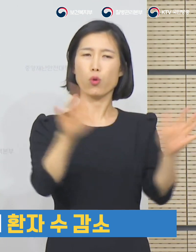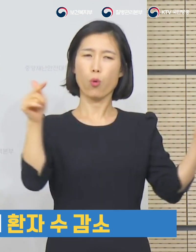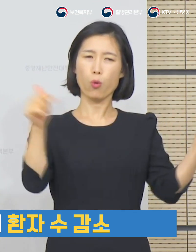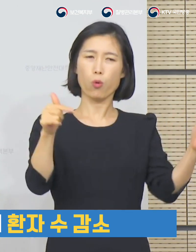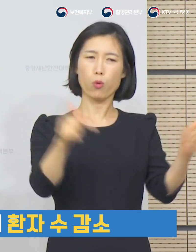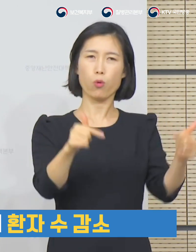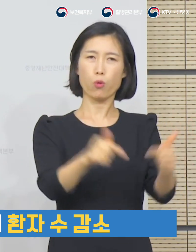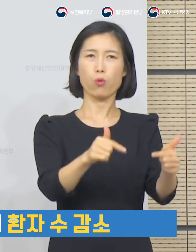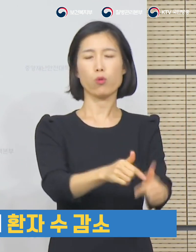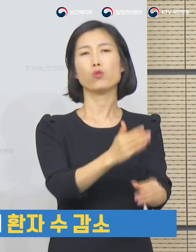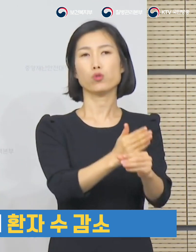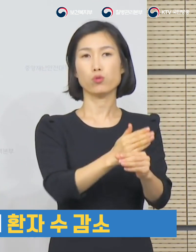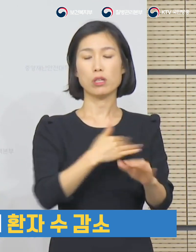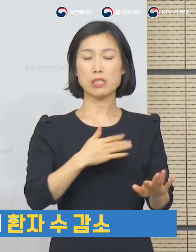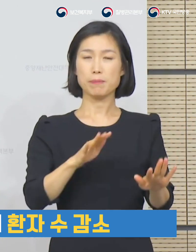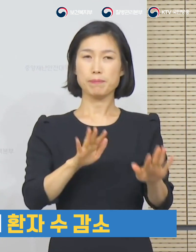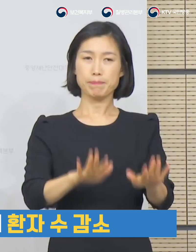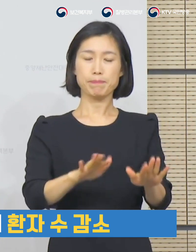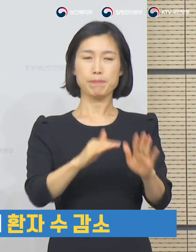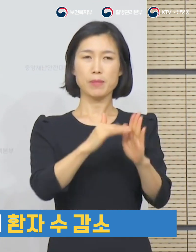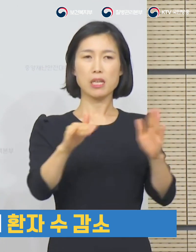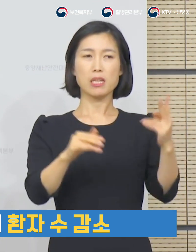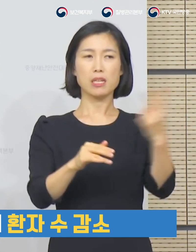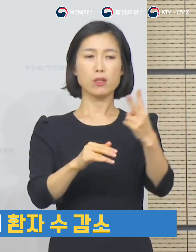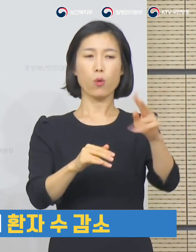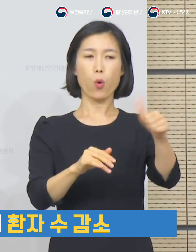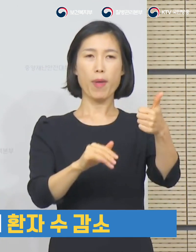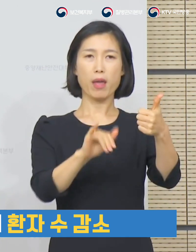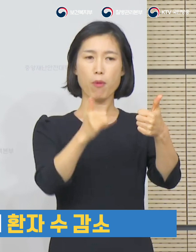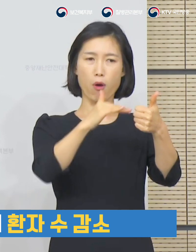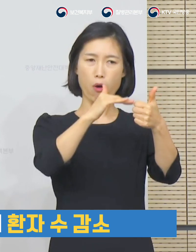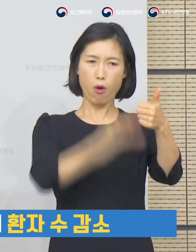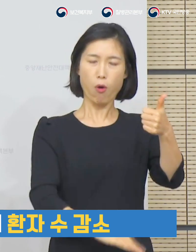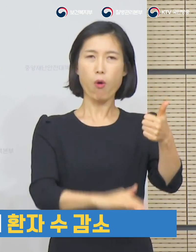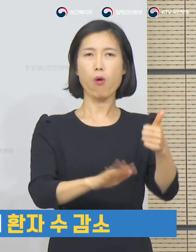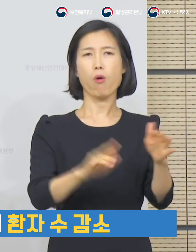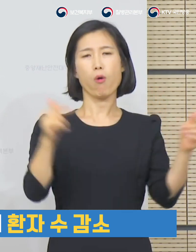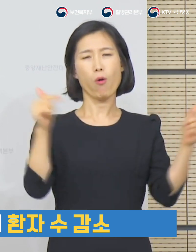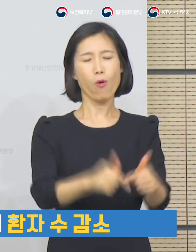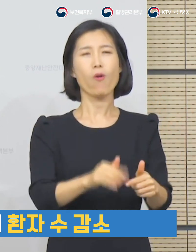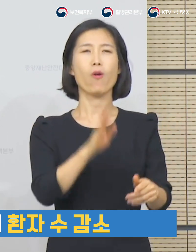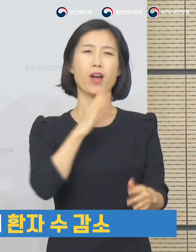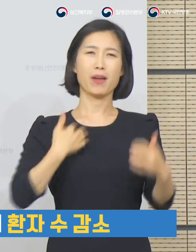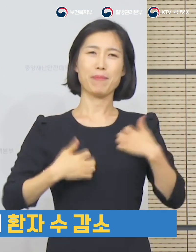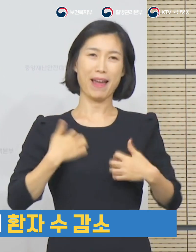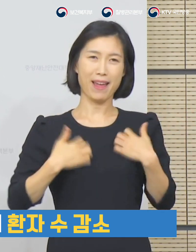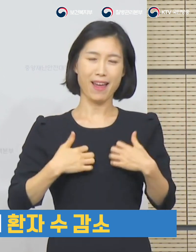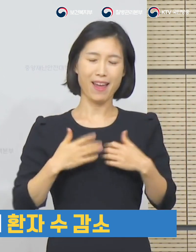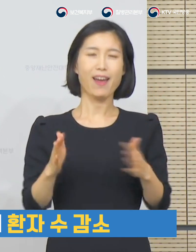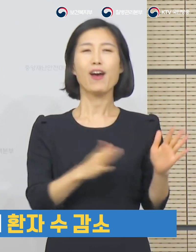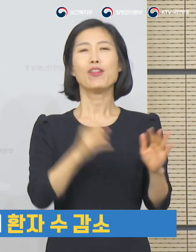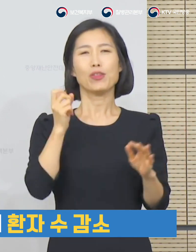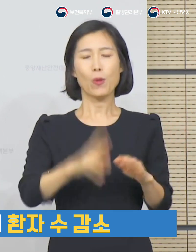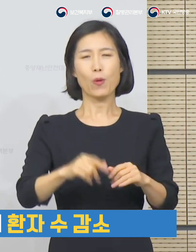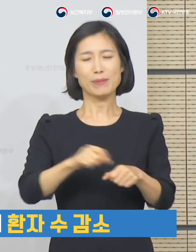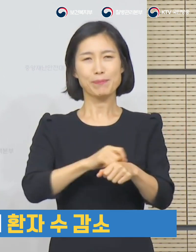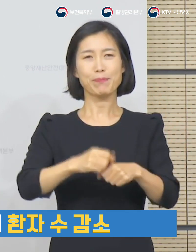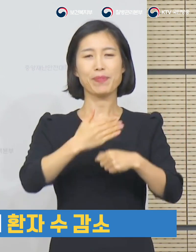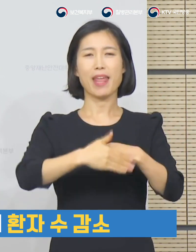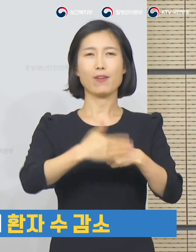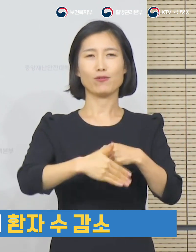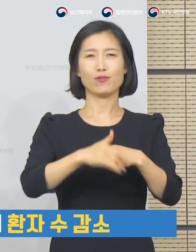있습니다. 2,500명 밑으로 전체 숫자가 줄어든 것도 굉장히 반가운 일이고 특히 대구의 경우에